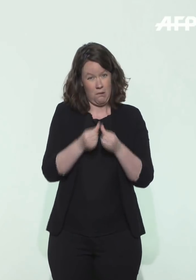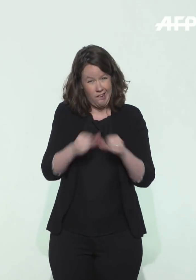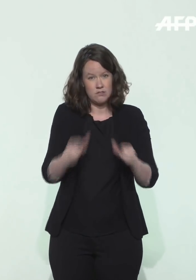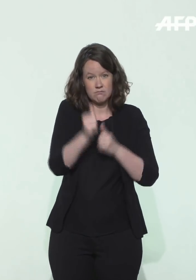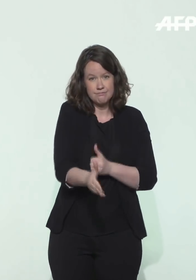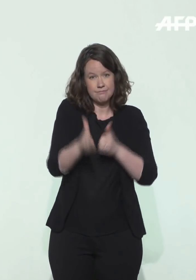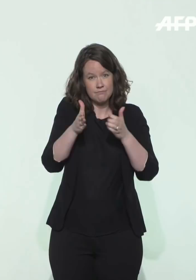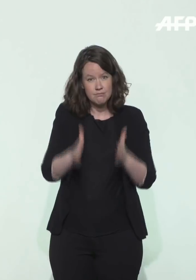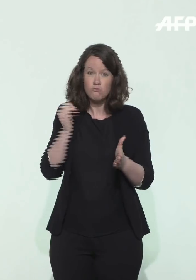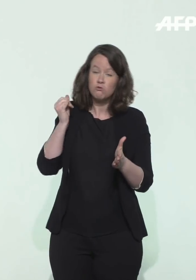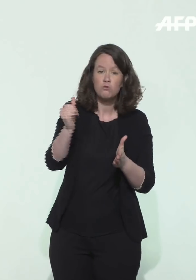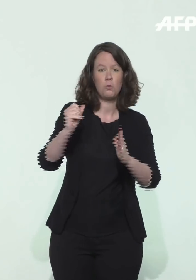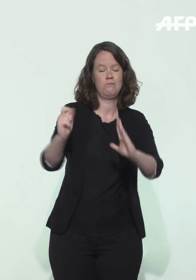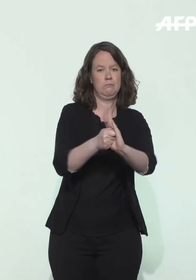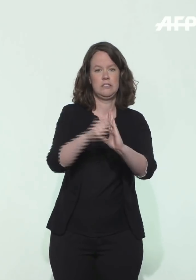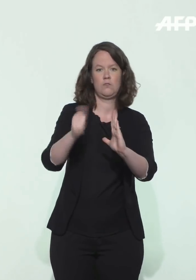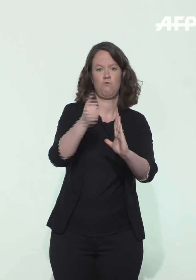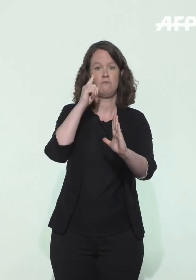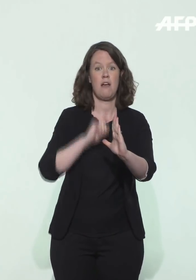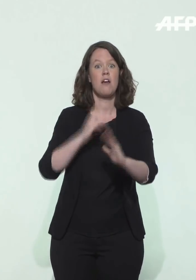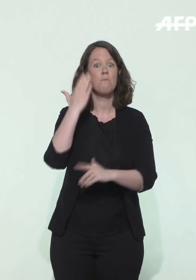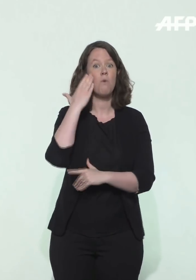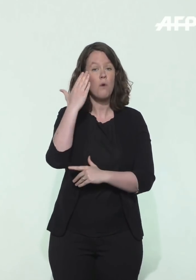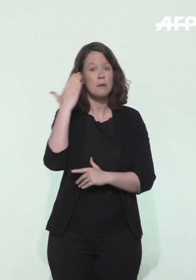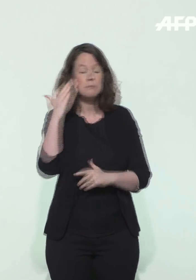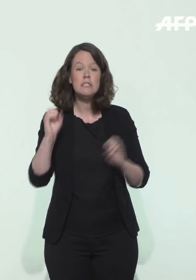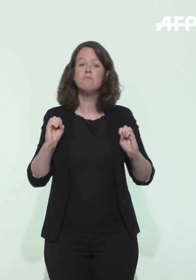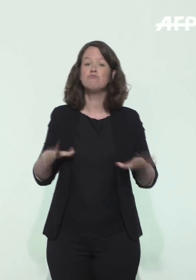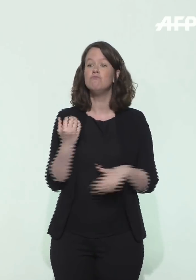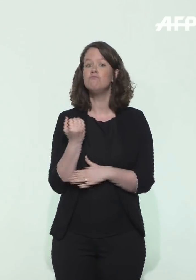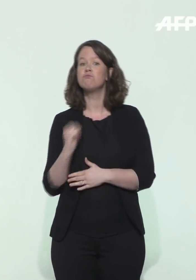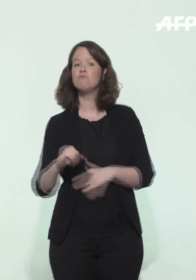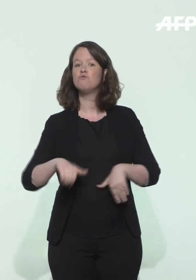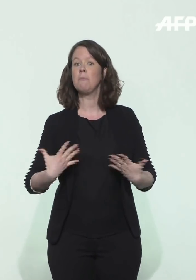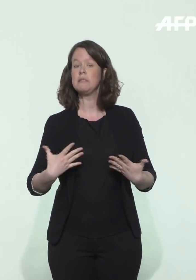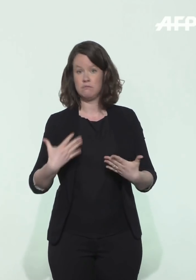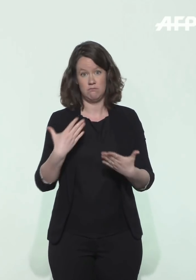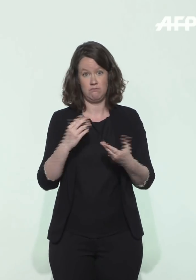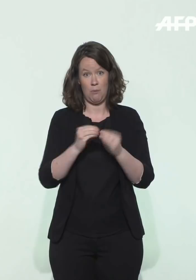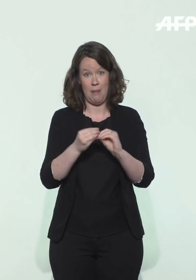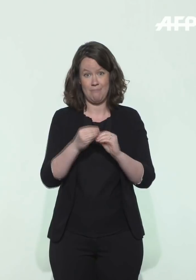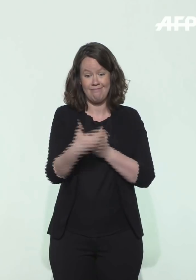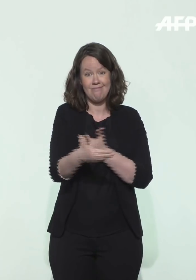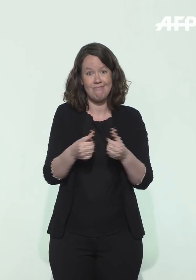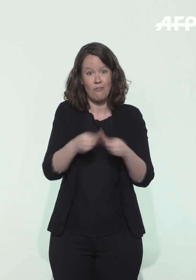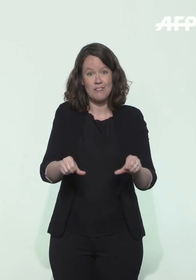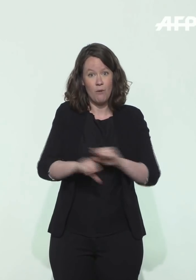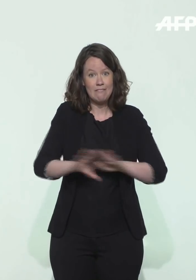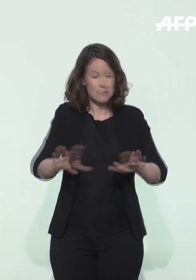conditions essentielles pour nous permettre justement de lever progressivement ce confinement. Ensuite,